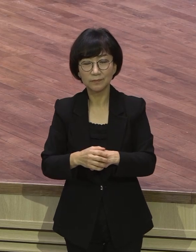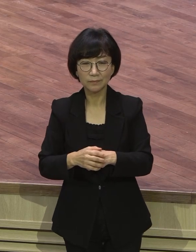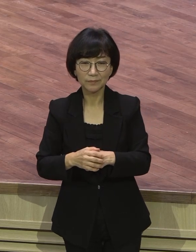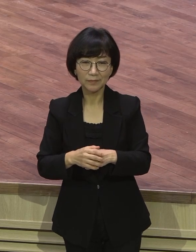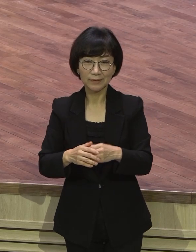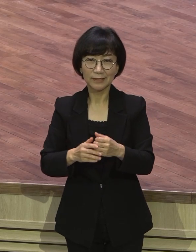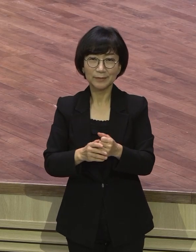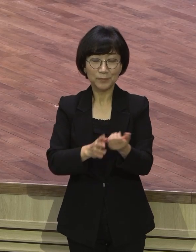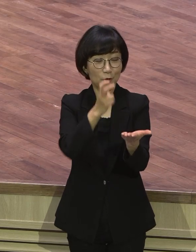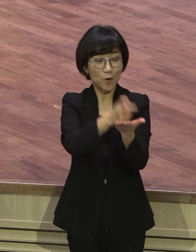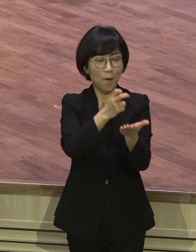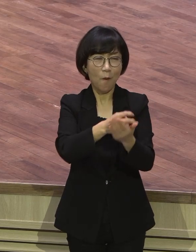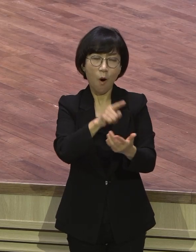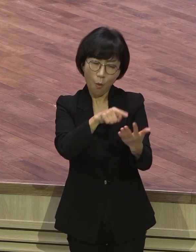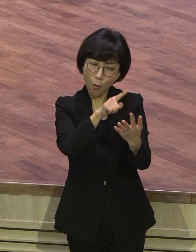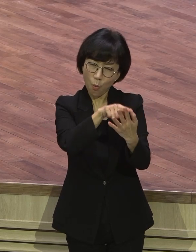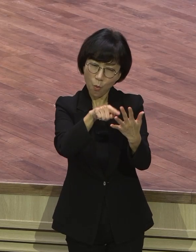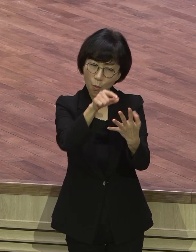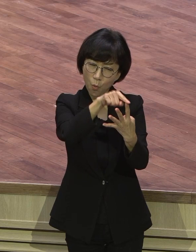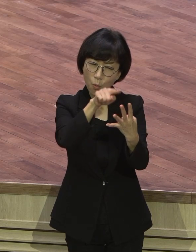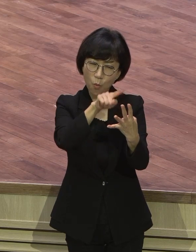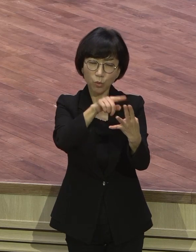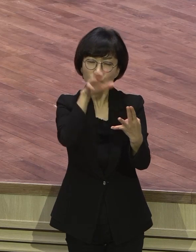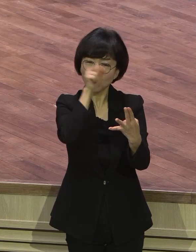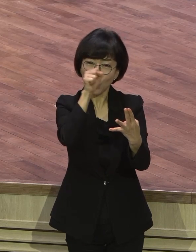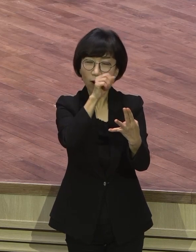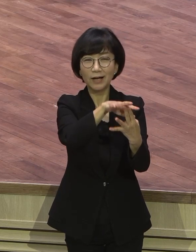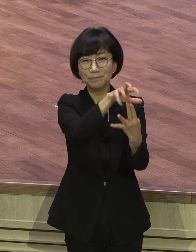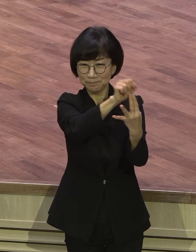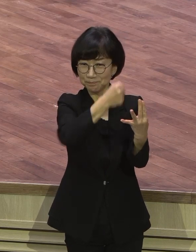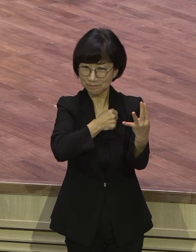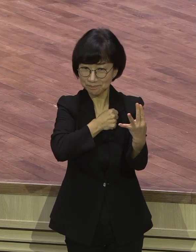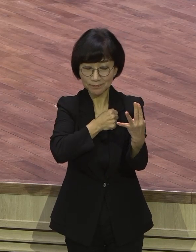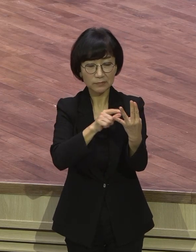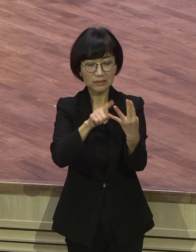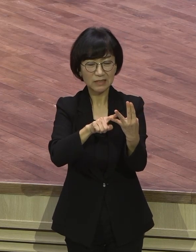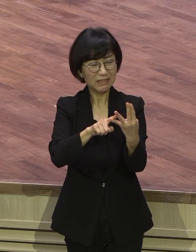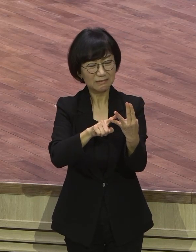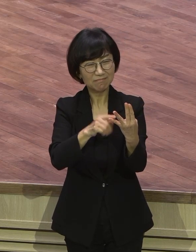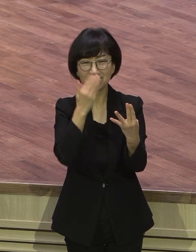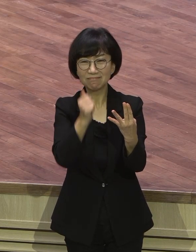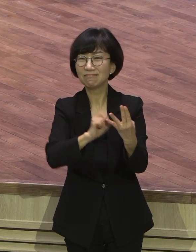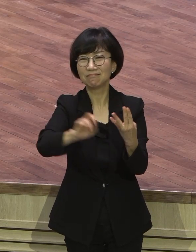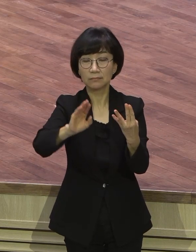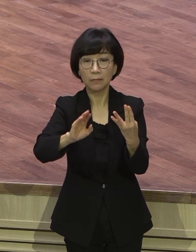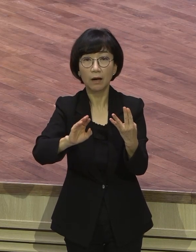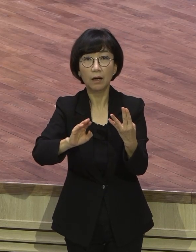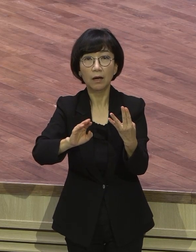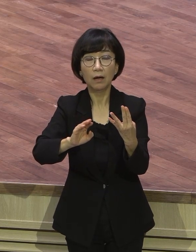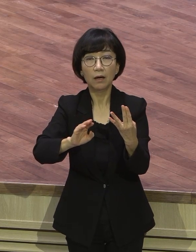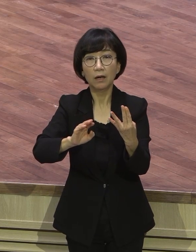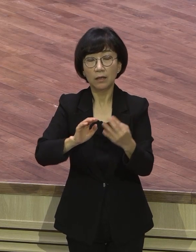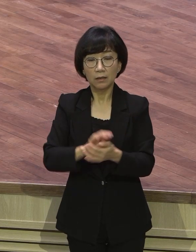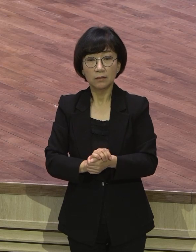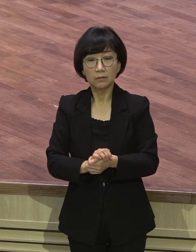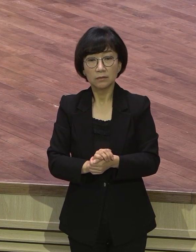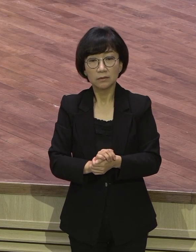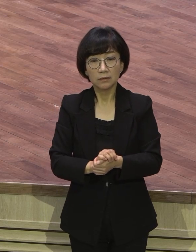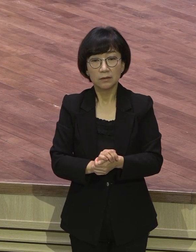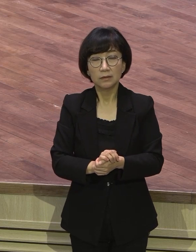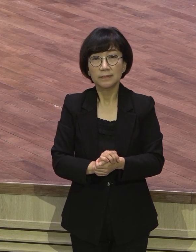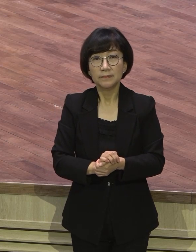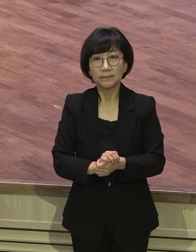좋다 이건 별거 별거 별거 아니야 무시해버려 본문에 말한 것은요 이런 부분이